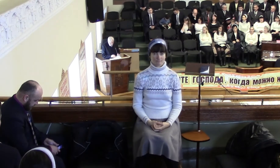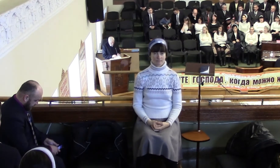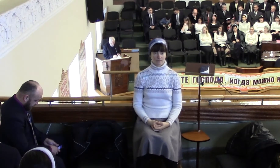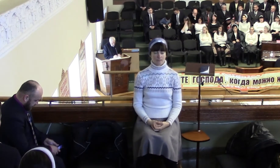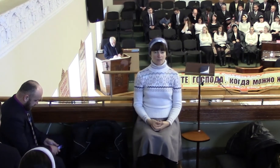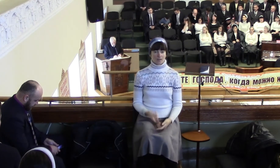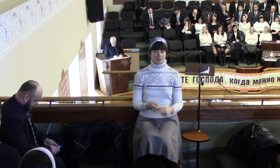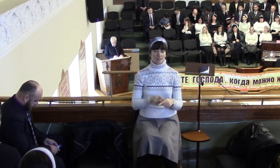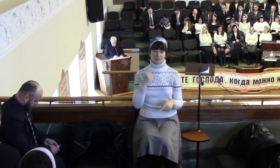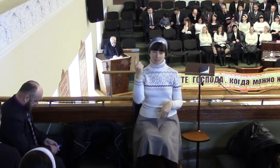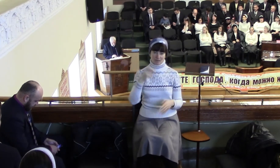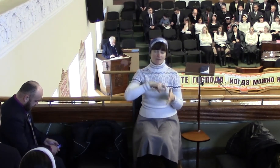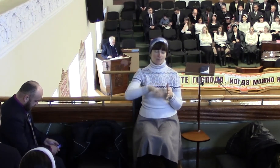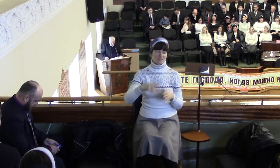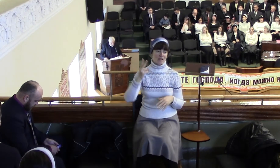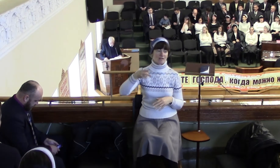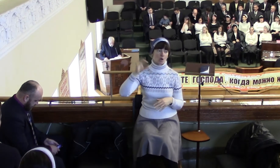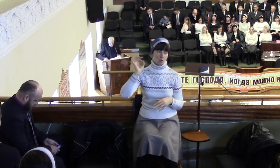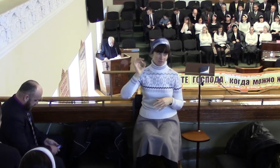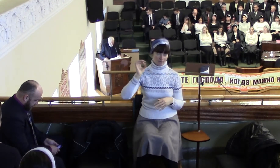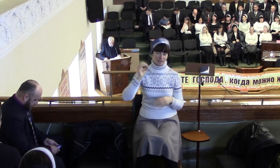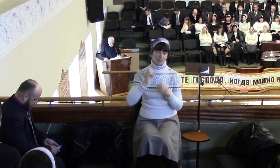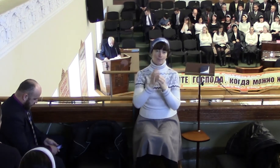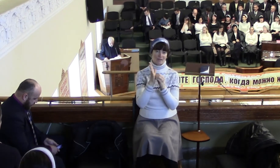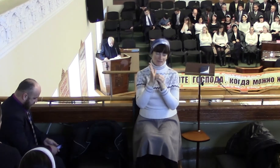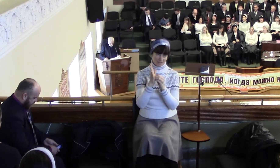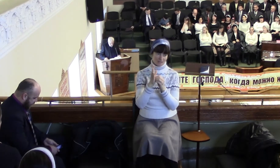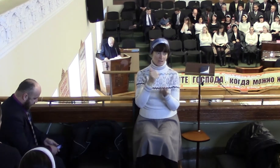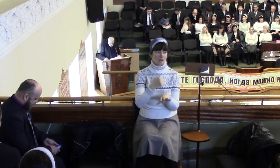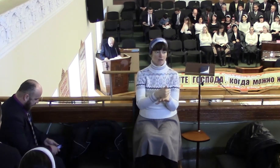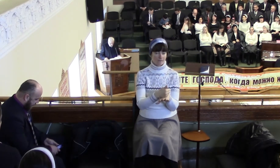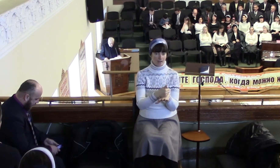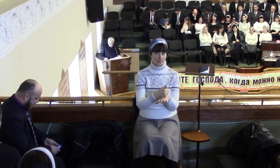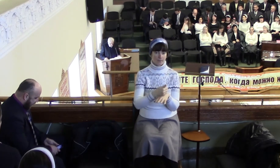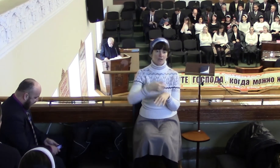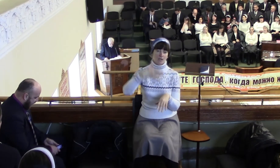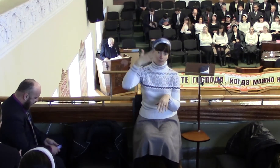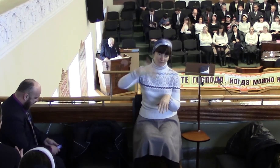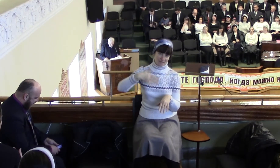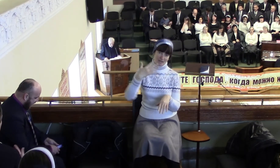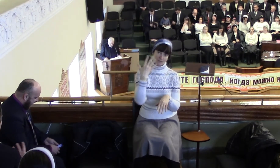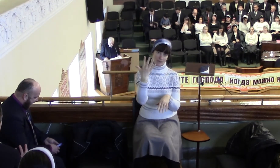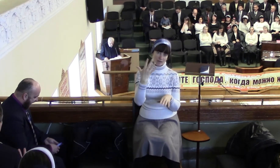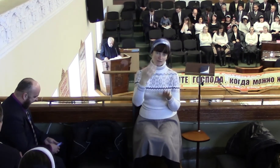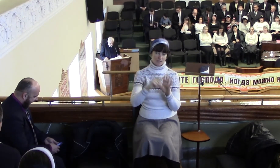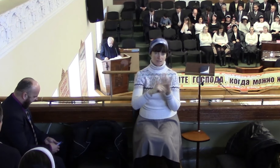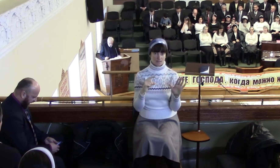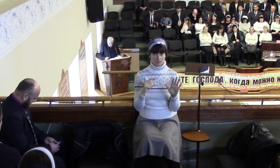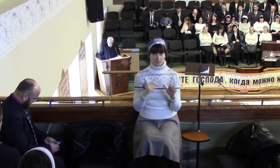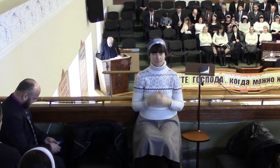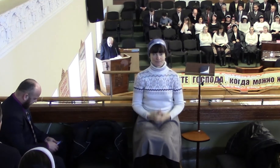это же первое послание Коринфянам, 15 глава, с 55 по 57